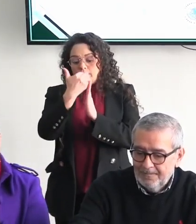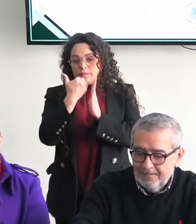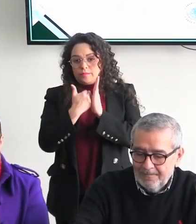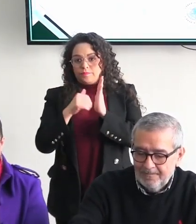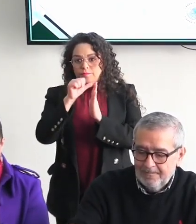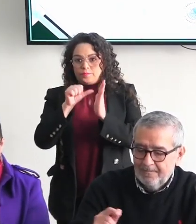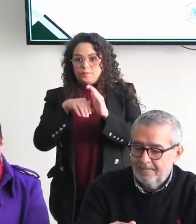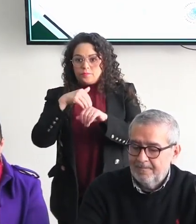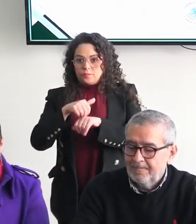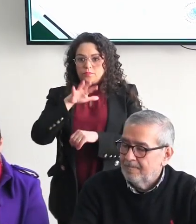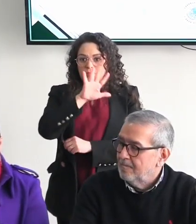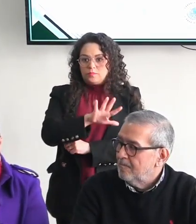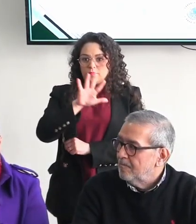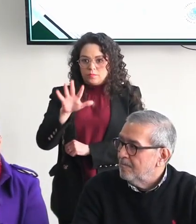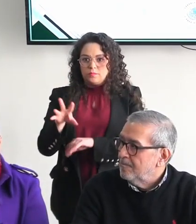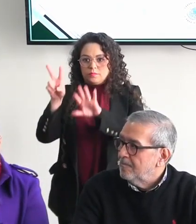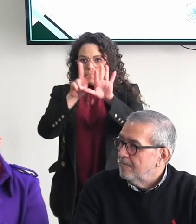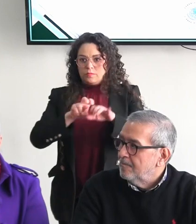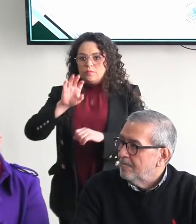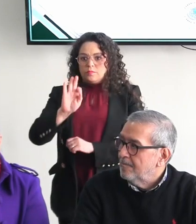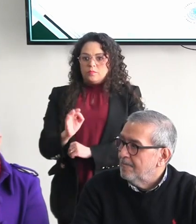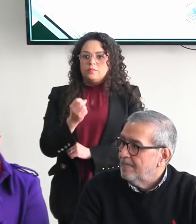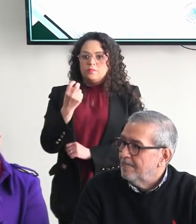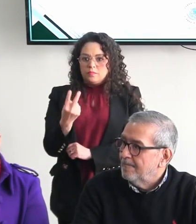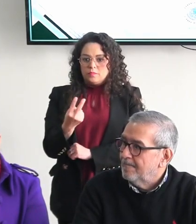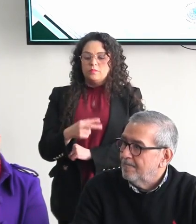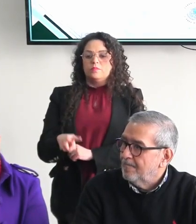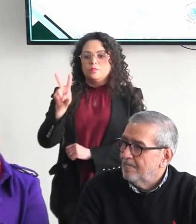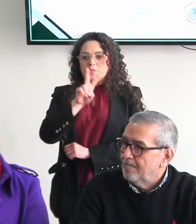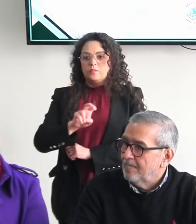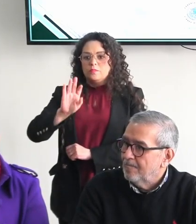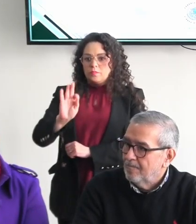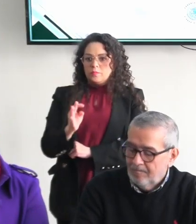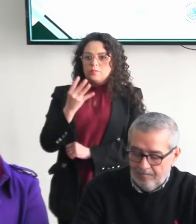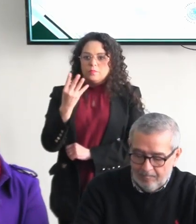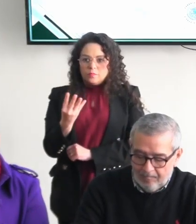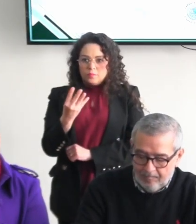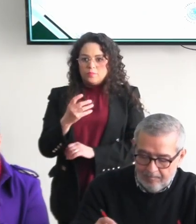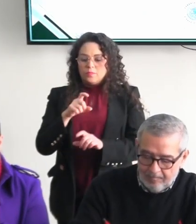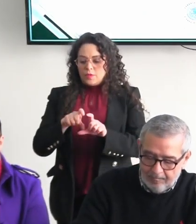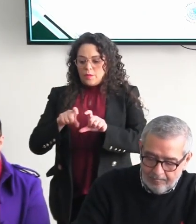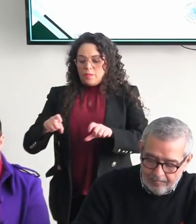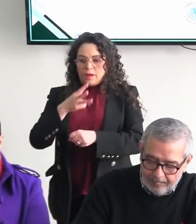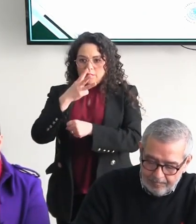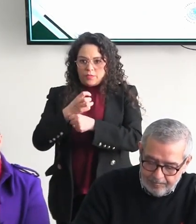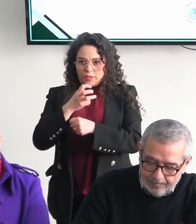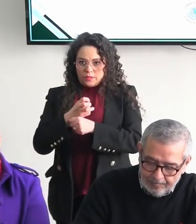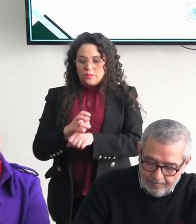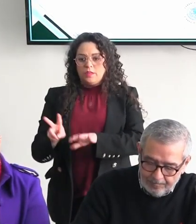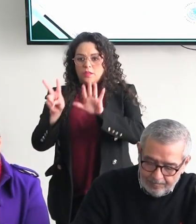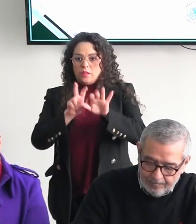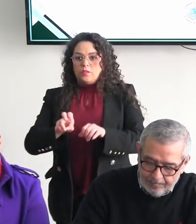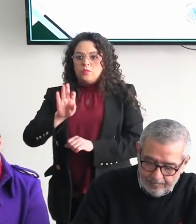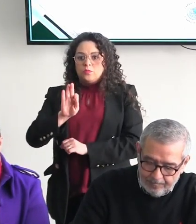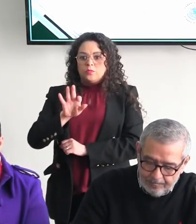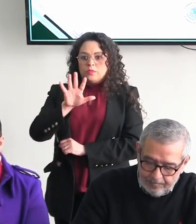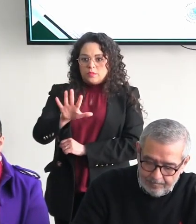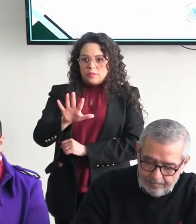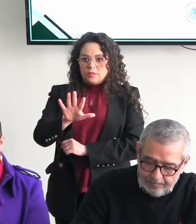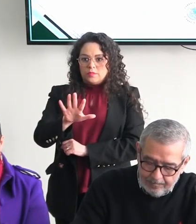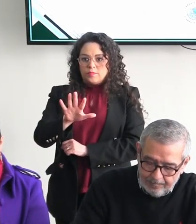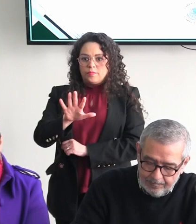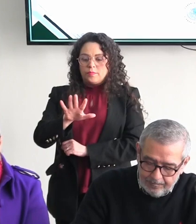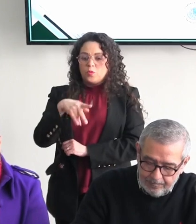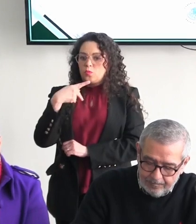artículos 55, 242, 244, párrafo tercero, 245, todos